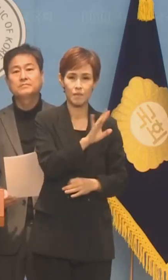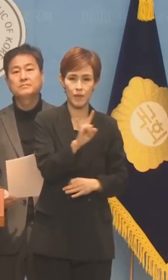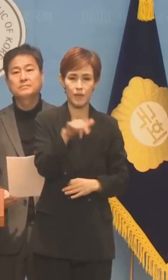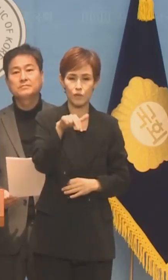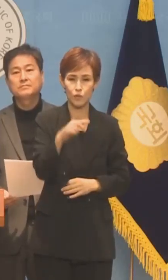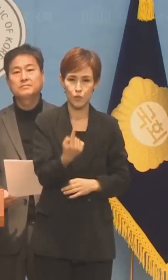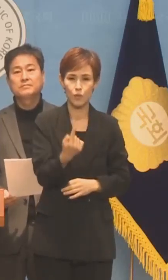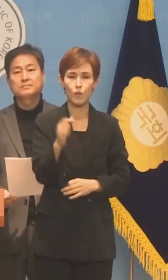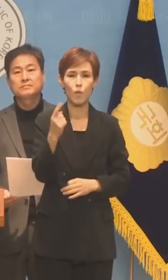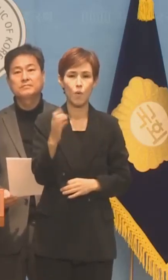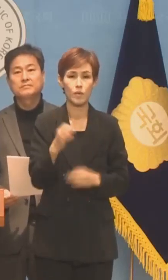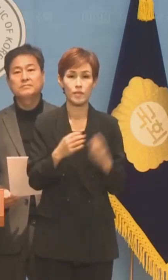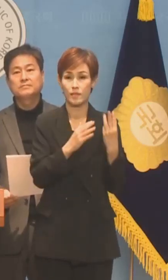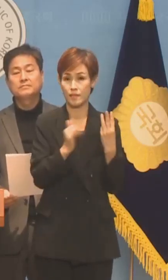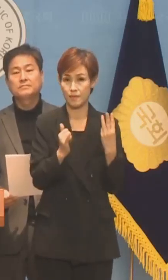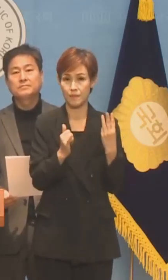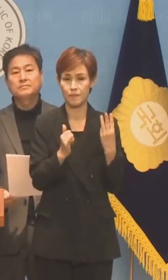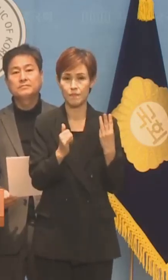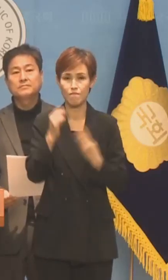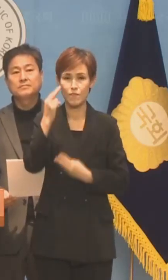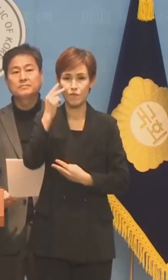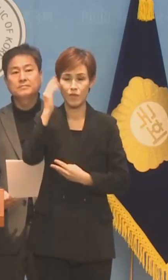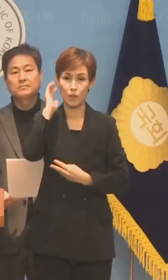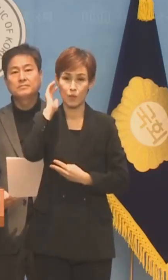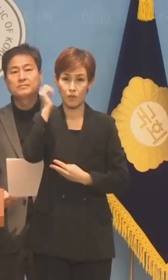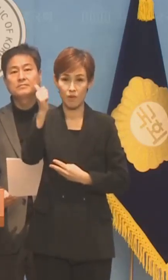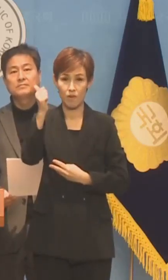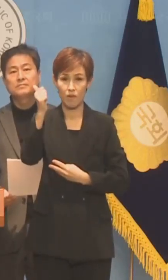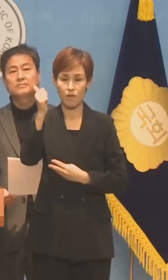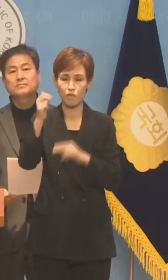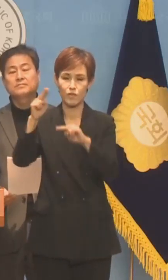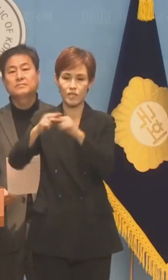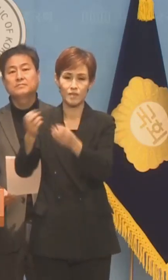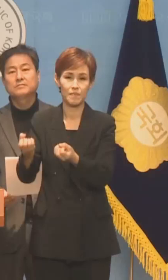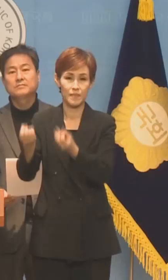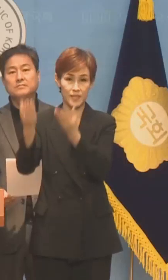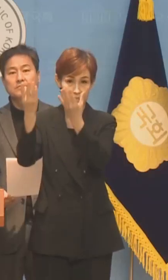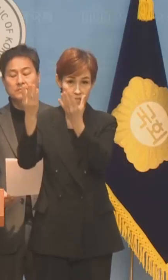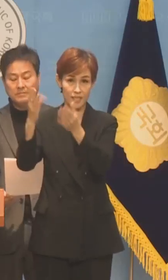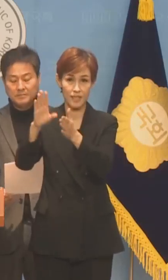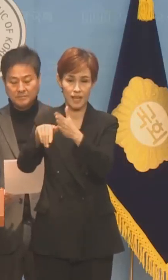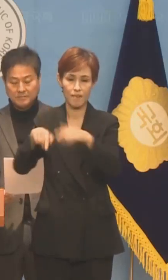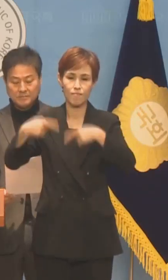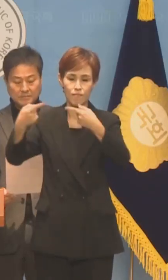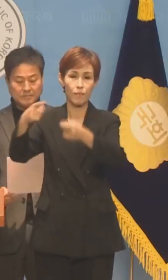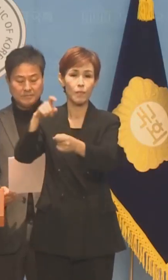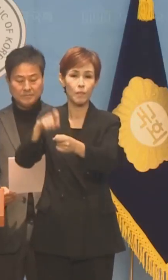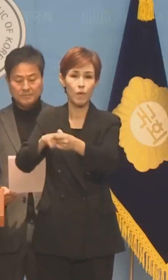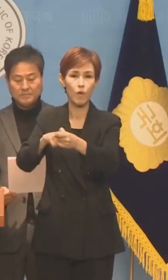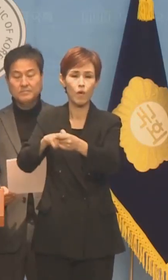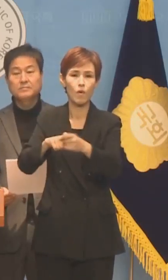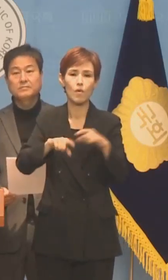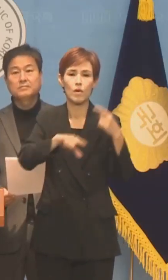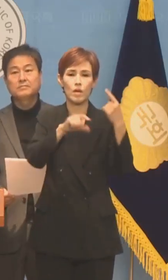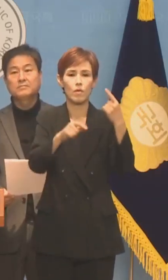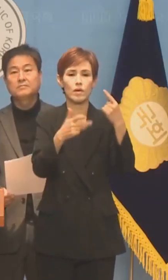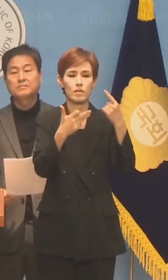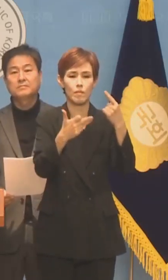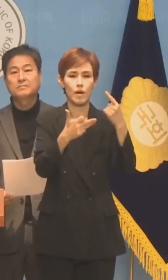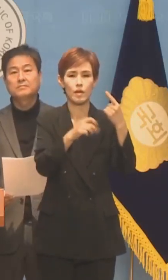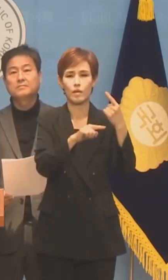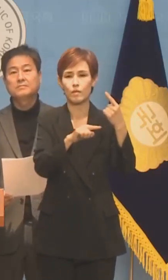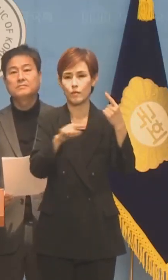조정식, 홍기현 의원은 도널드 트럼프 미국 대통령의 취임식 참석을 위해 1월